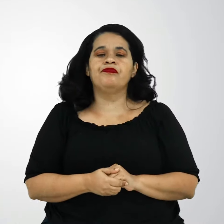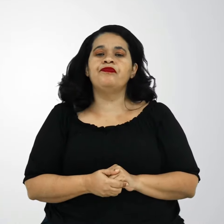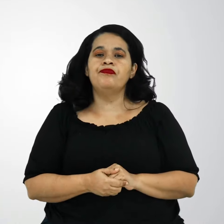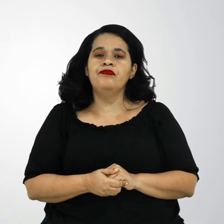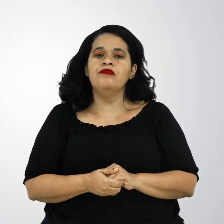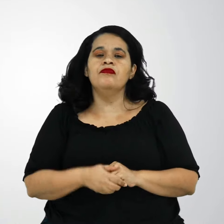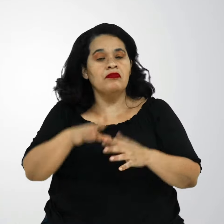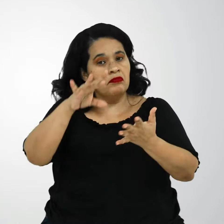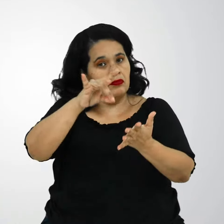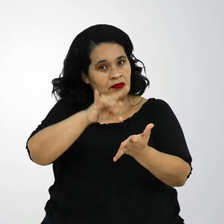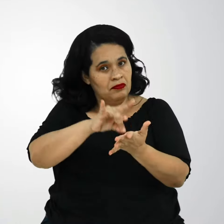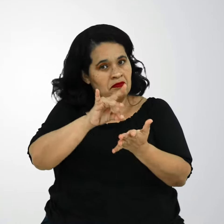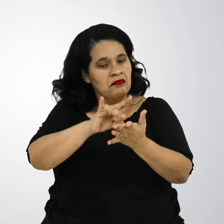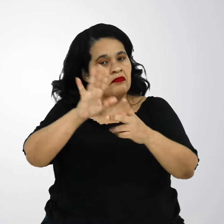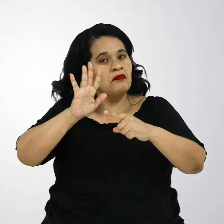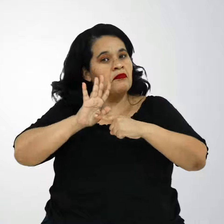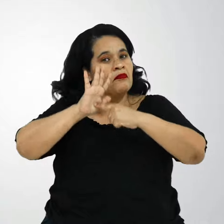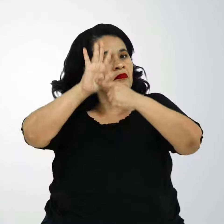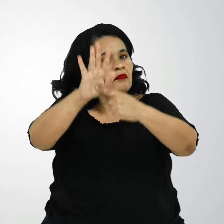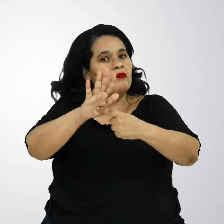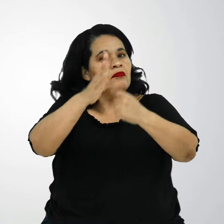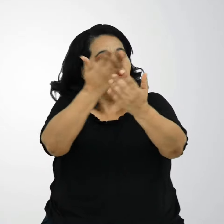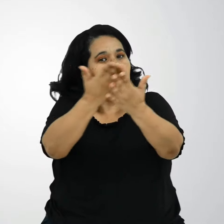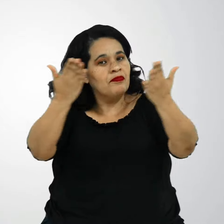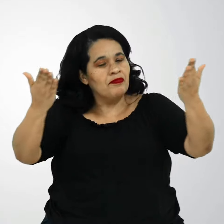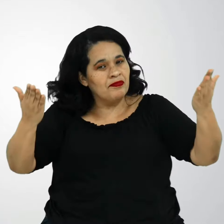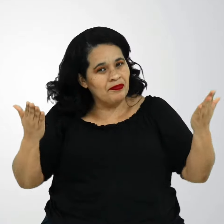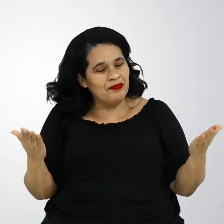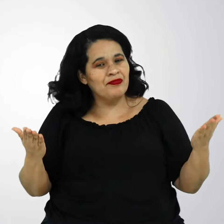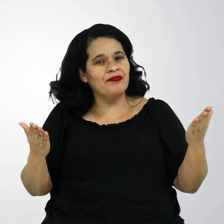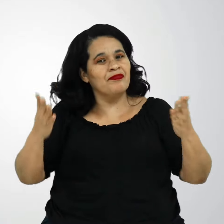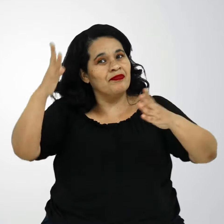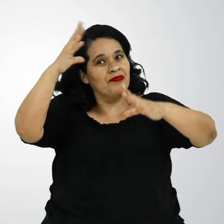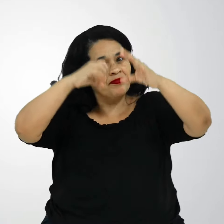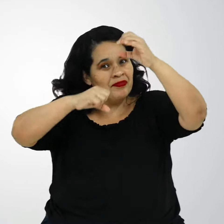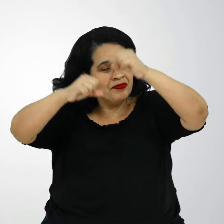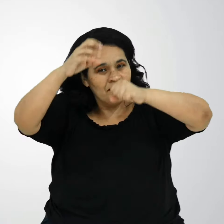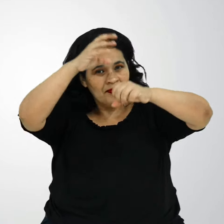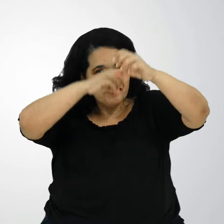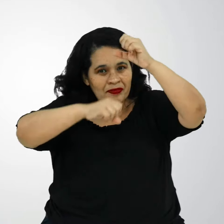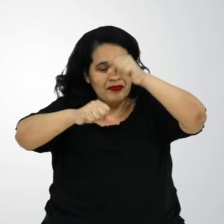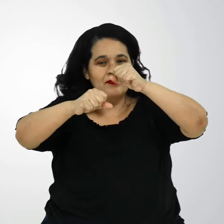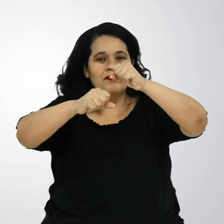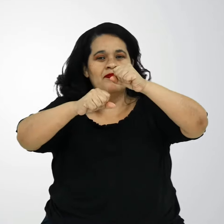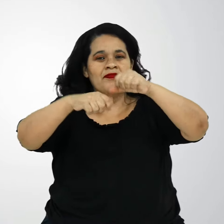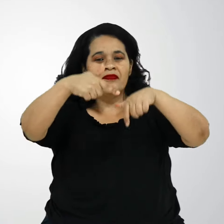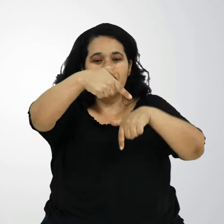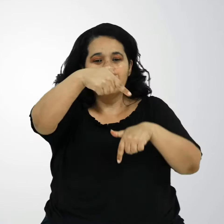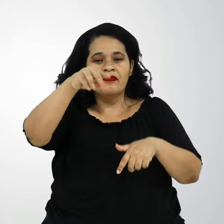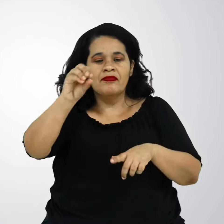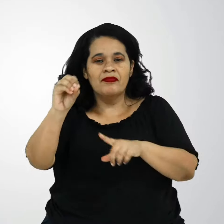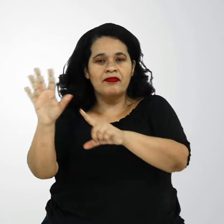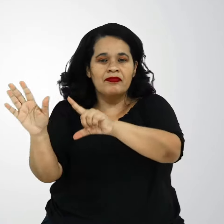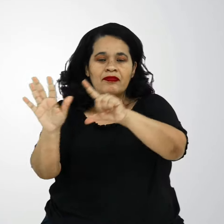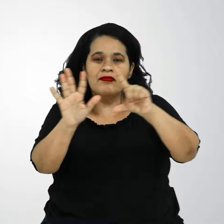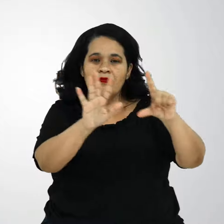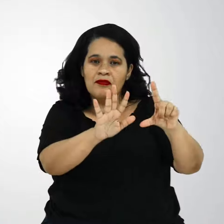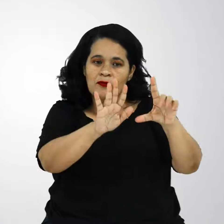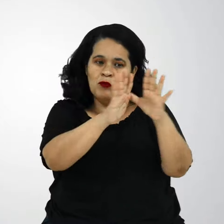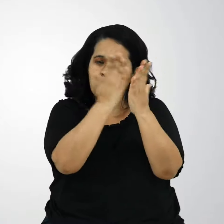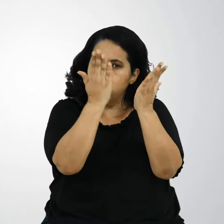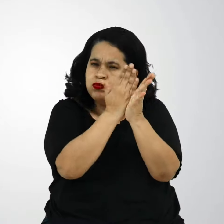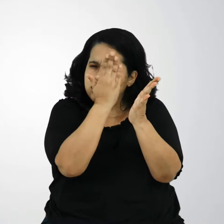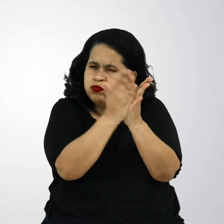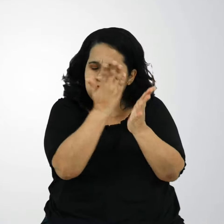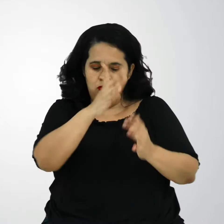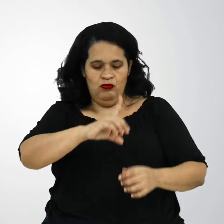e irmãs, estamos apresentando aqui a nossa visão sobre as 70 semanas do livro do profeta